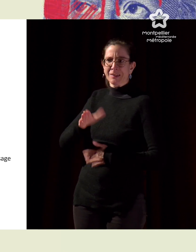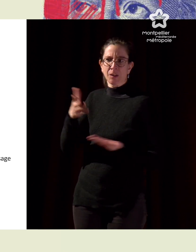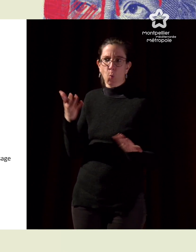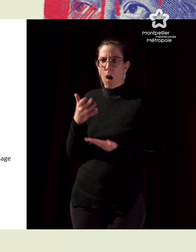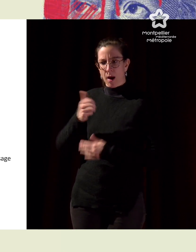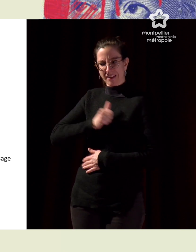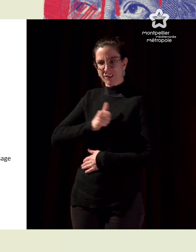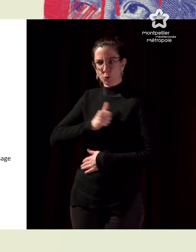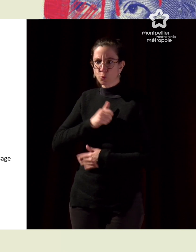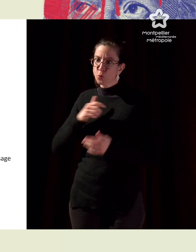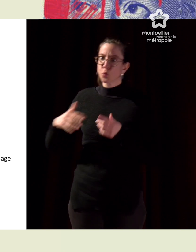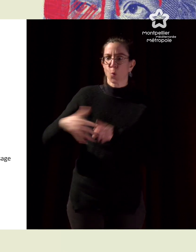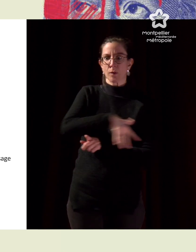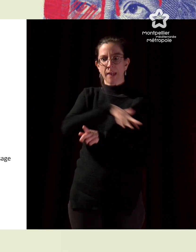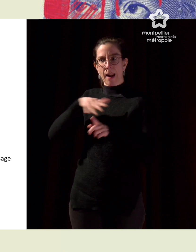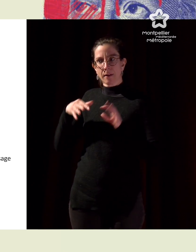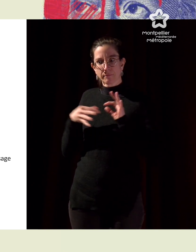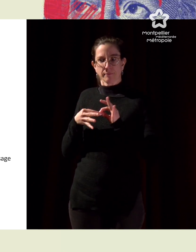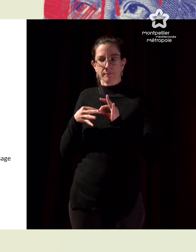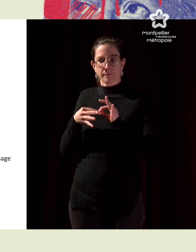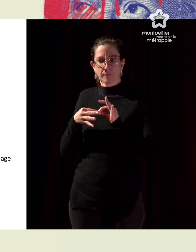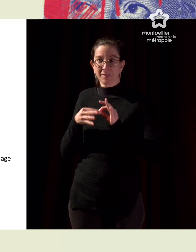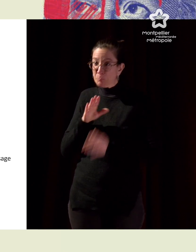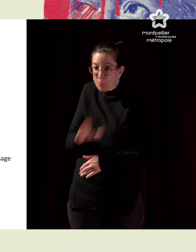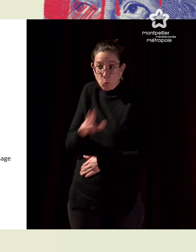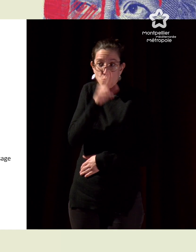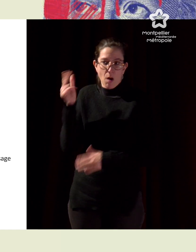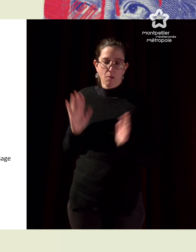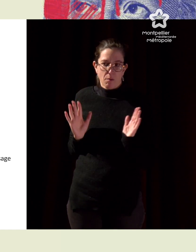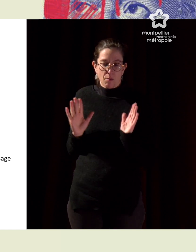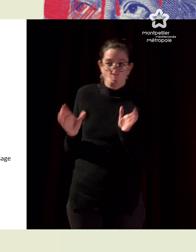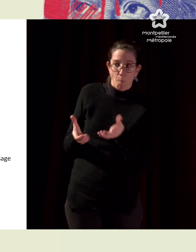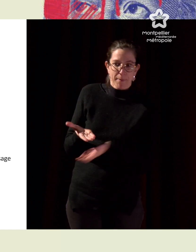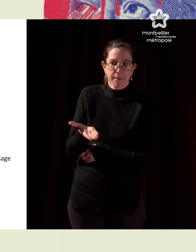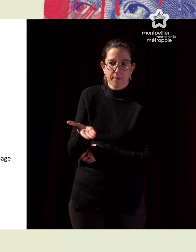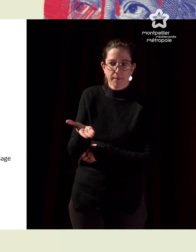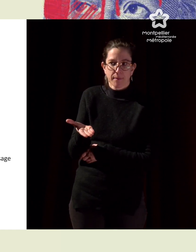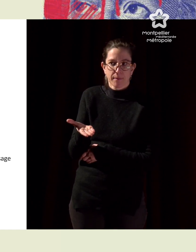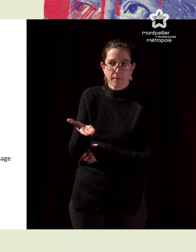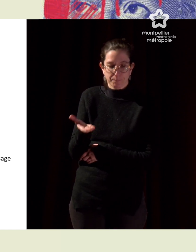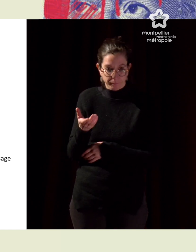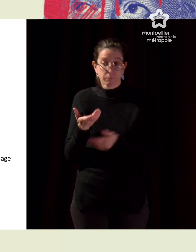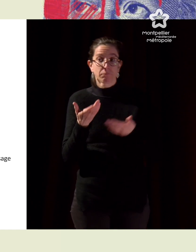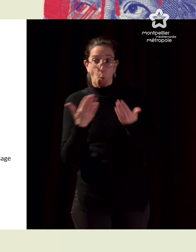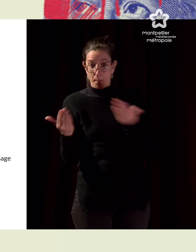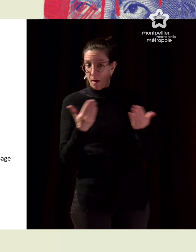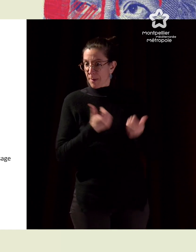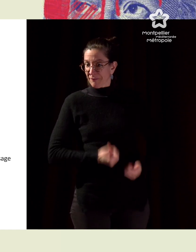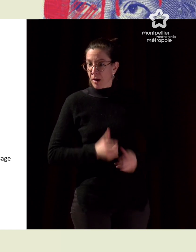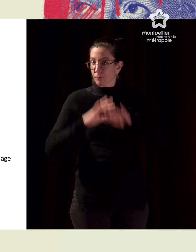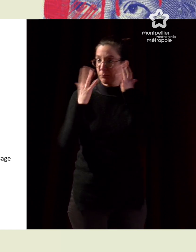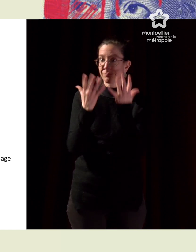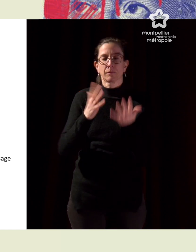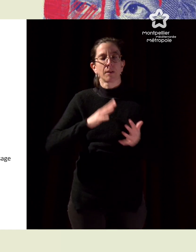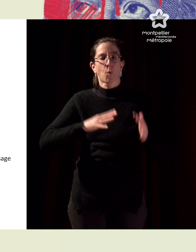forte de l'humain d'une manière générale et qui donc s'explique dans le cadre de